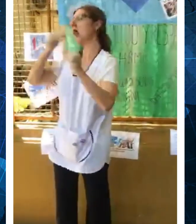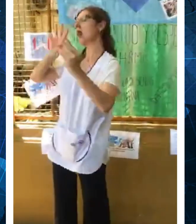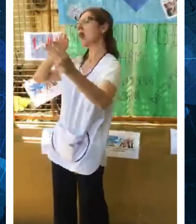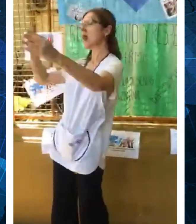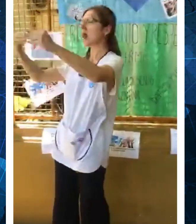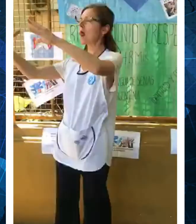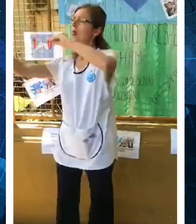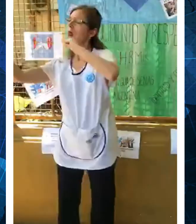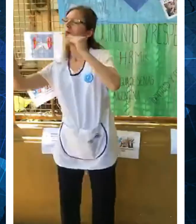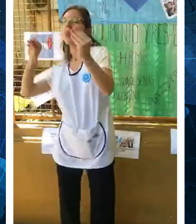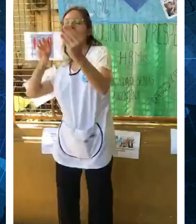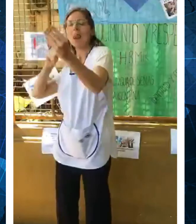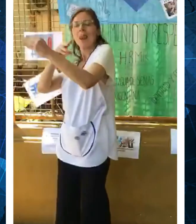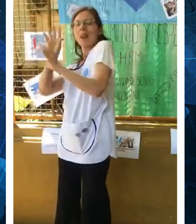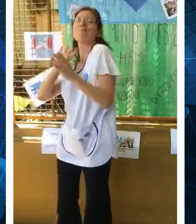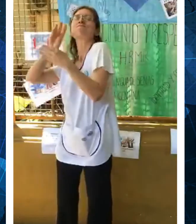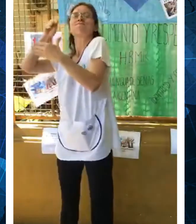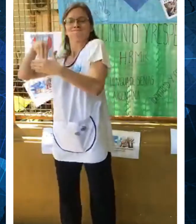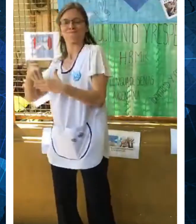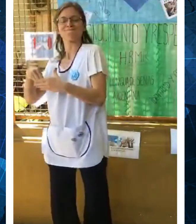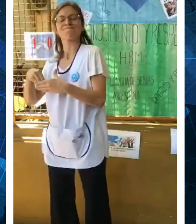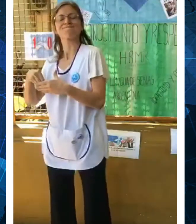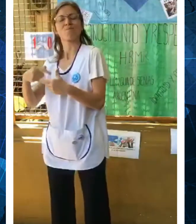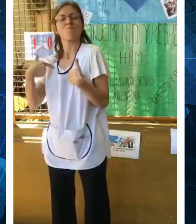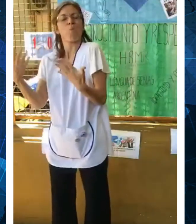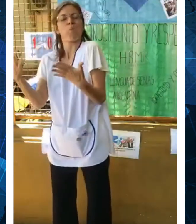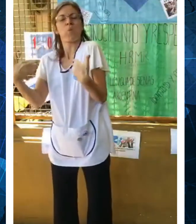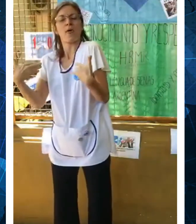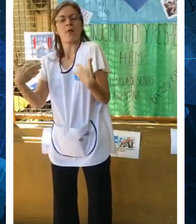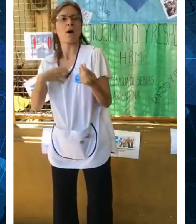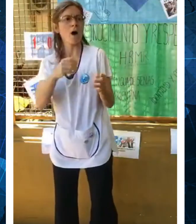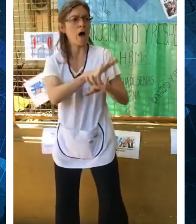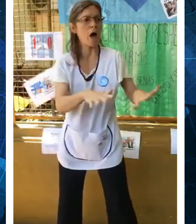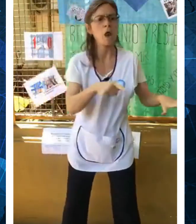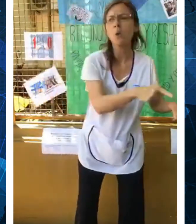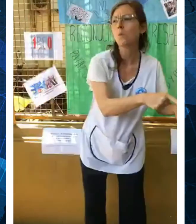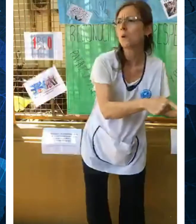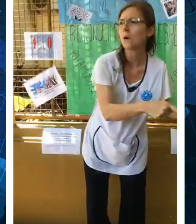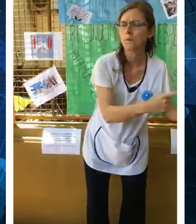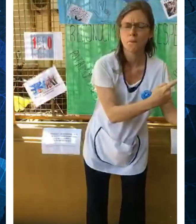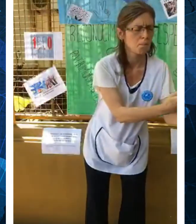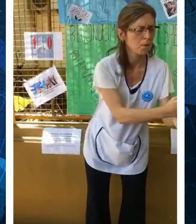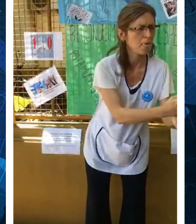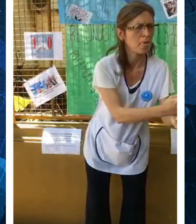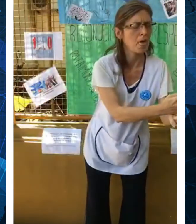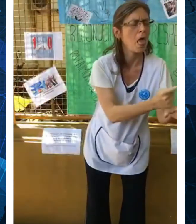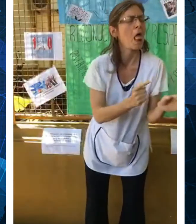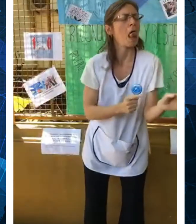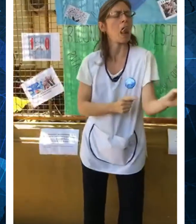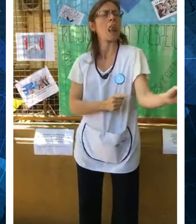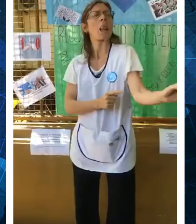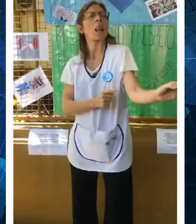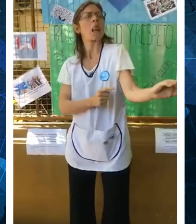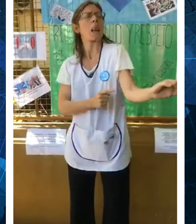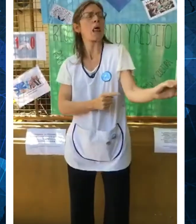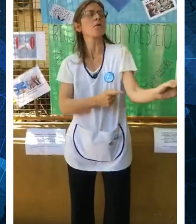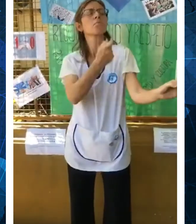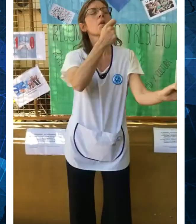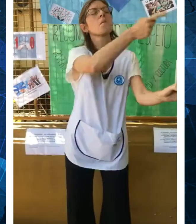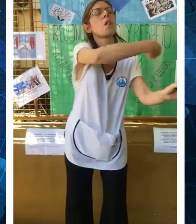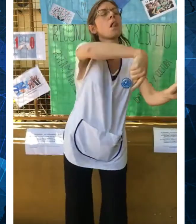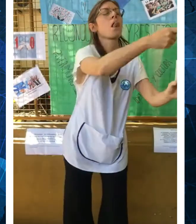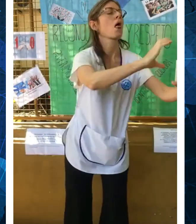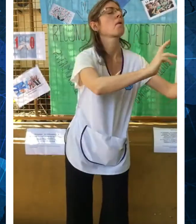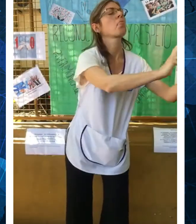educación también, y los oyentes, participamos e interactuamos de la sociedad.